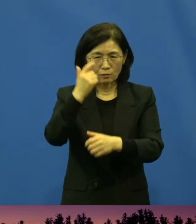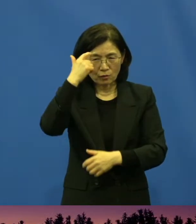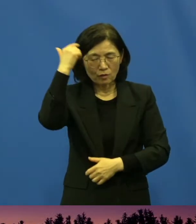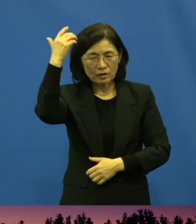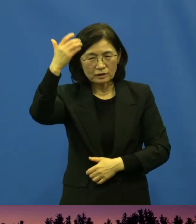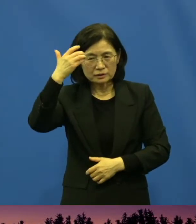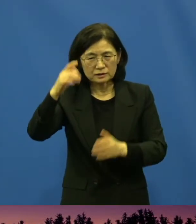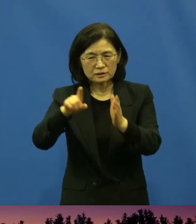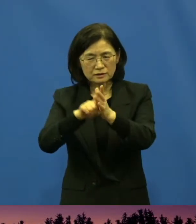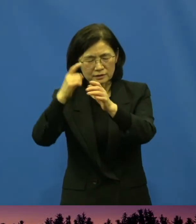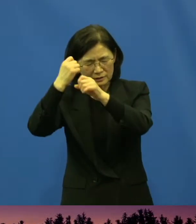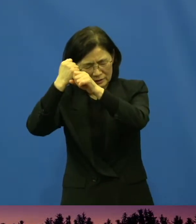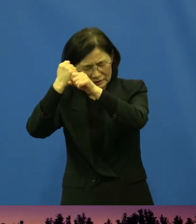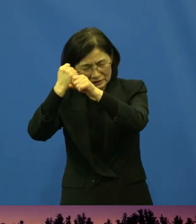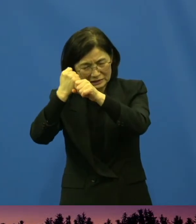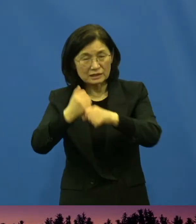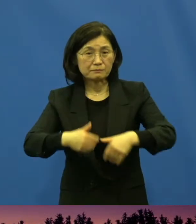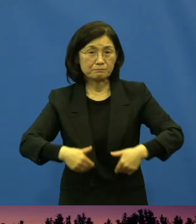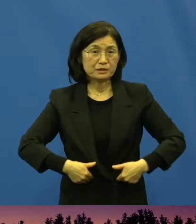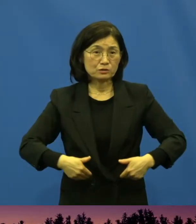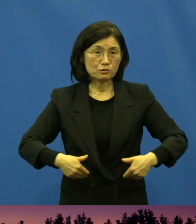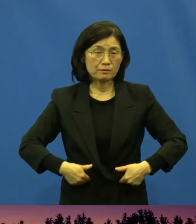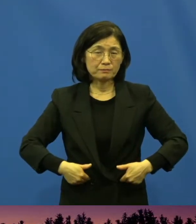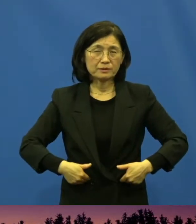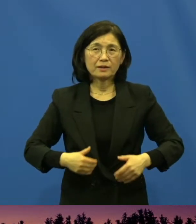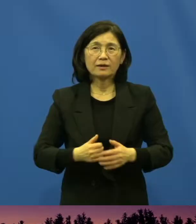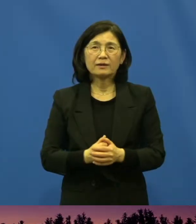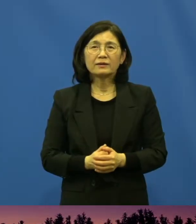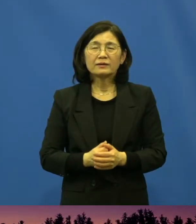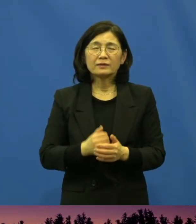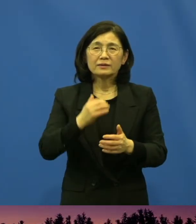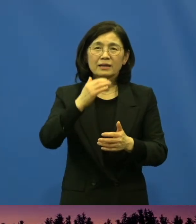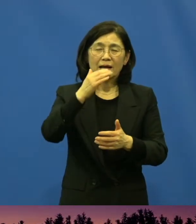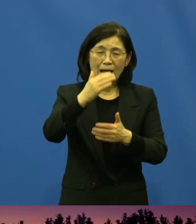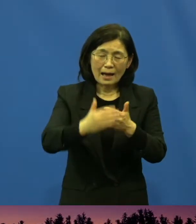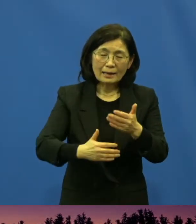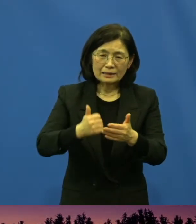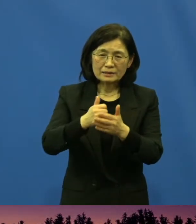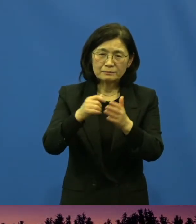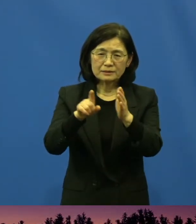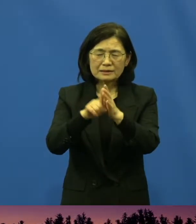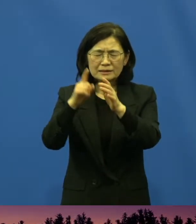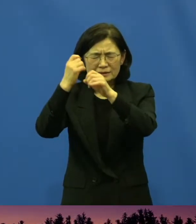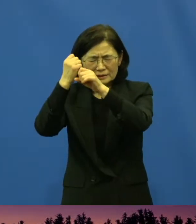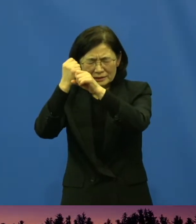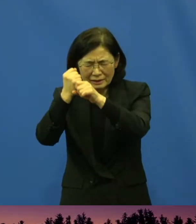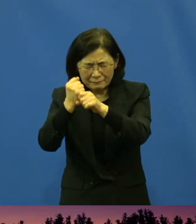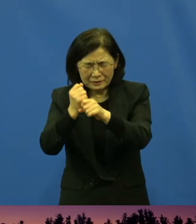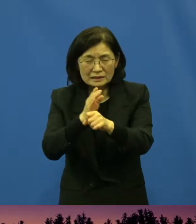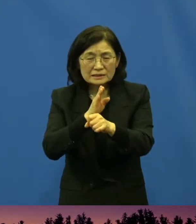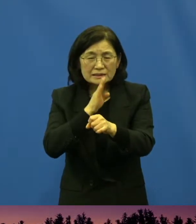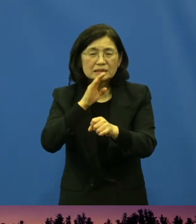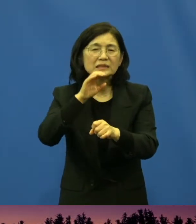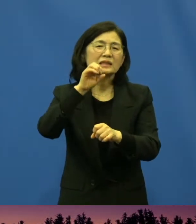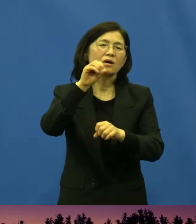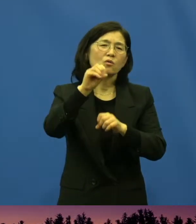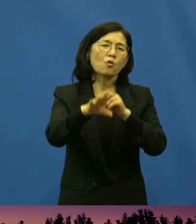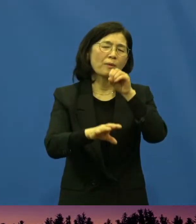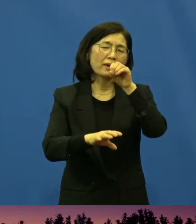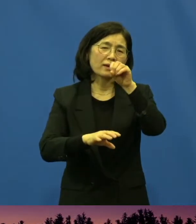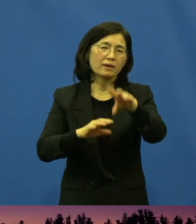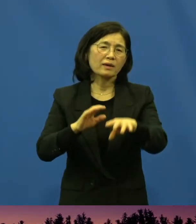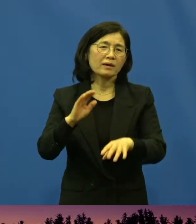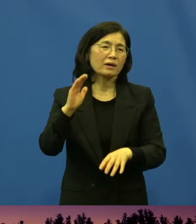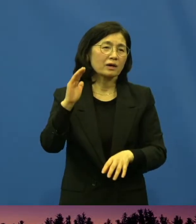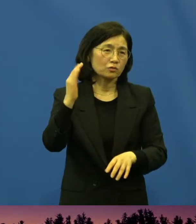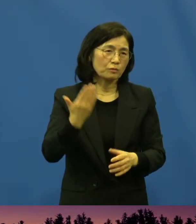여러분, 하나님을 의지한다는 말을 추상적으로 듣지 않기를 바랍니다. 모든 삶의